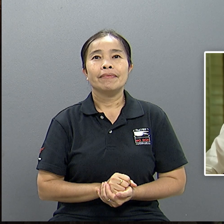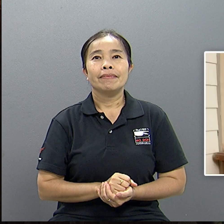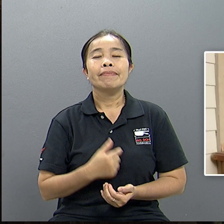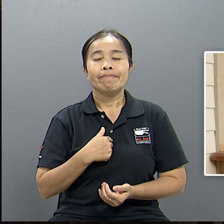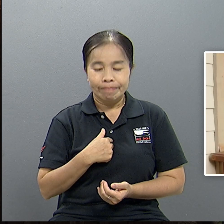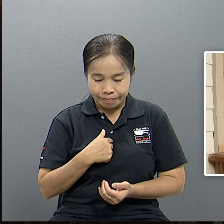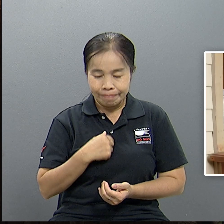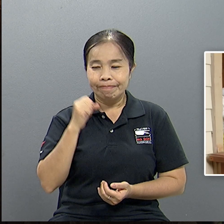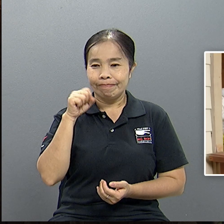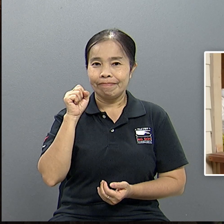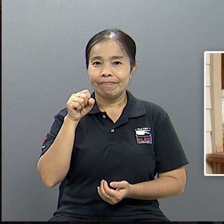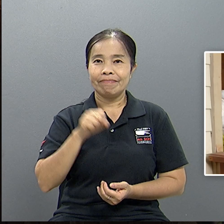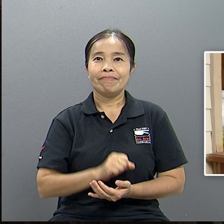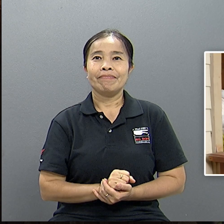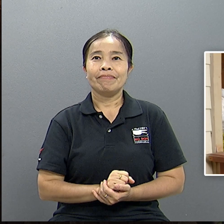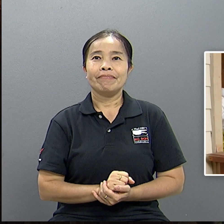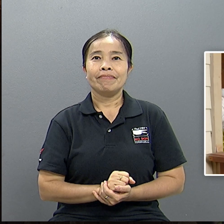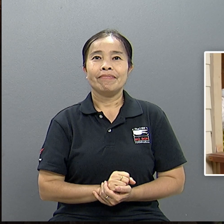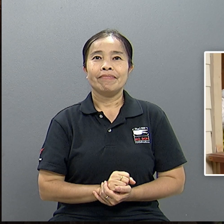ขอรับ